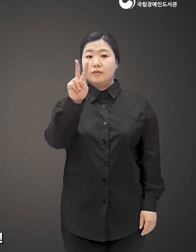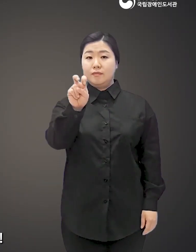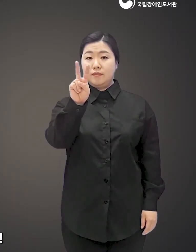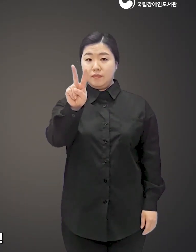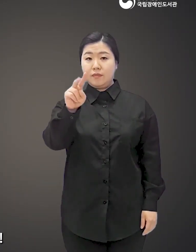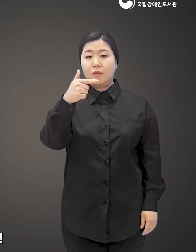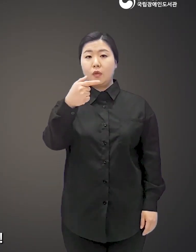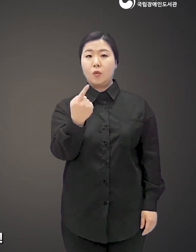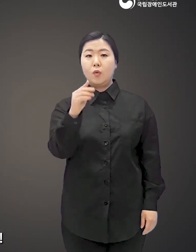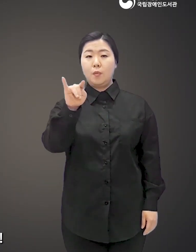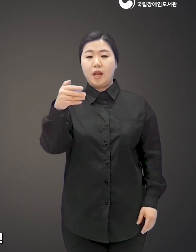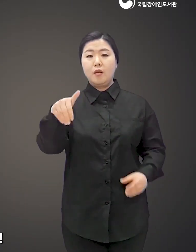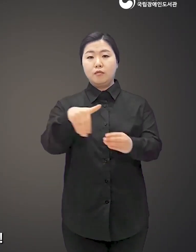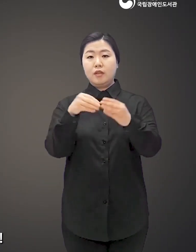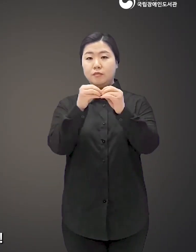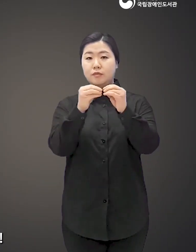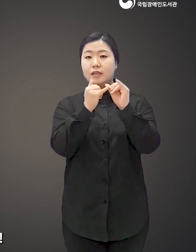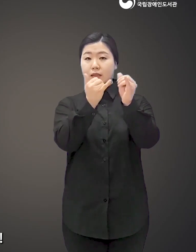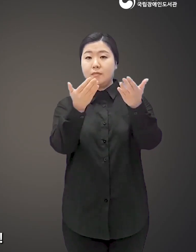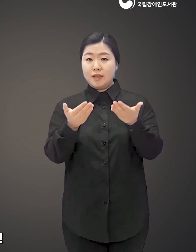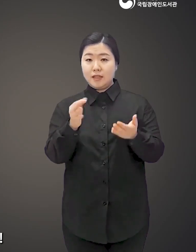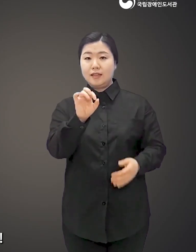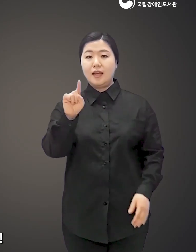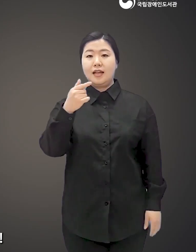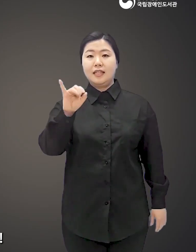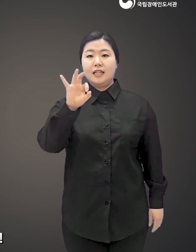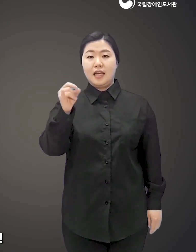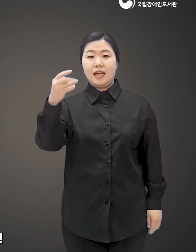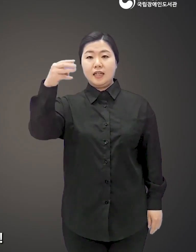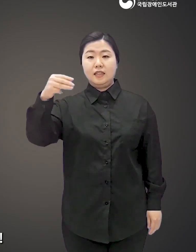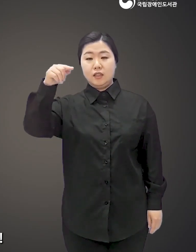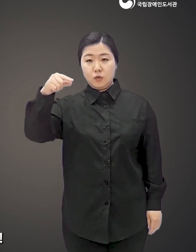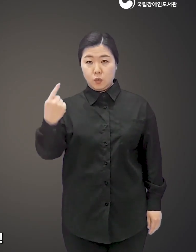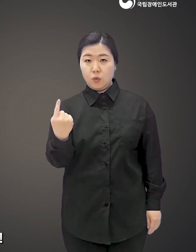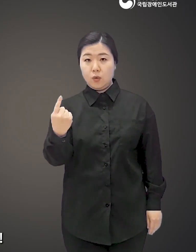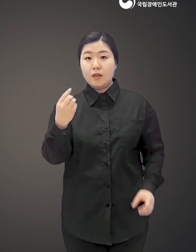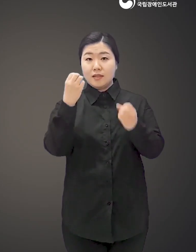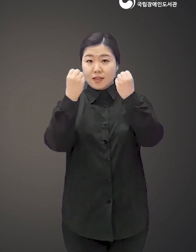2022년 노벨 문학상 수상자 아니 에르노 신간 동시 출간.